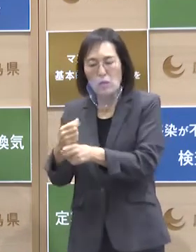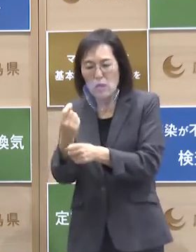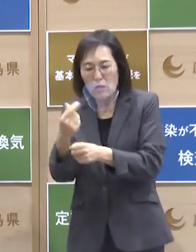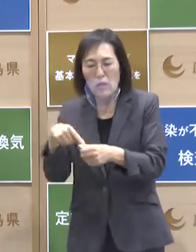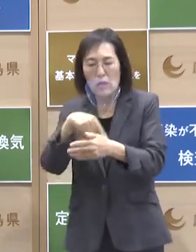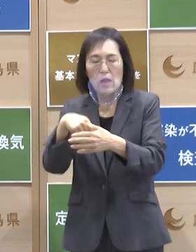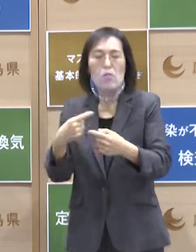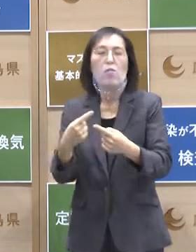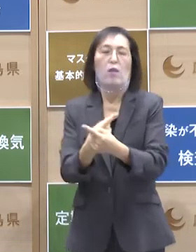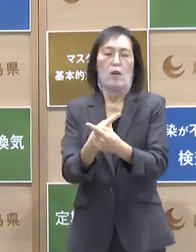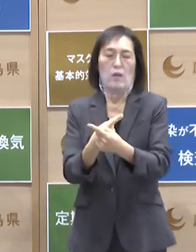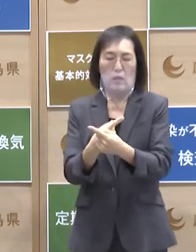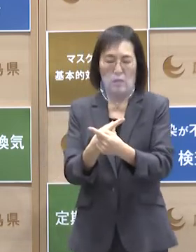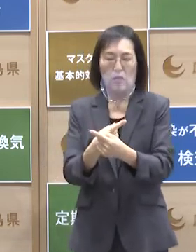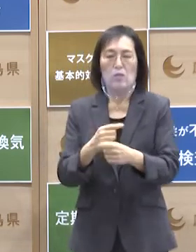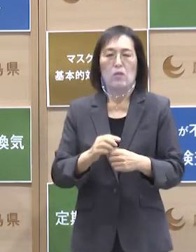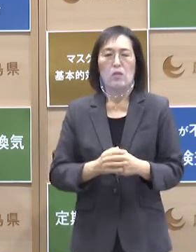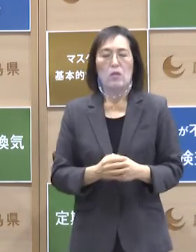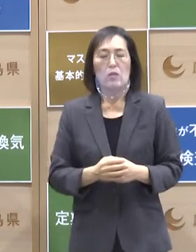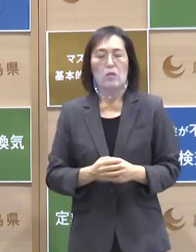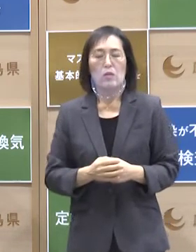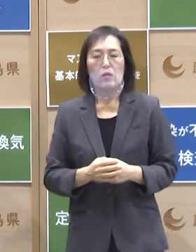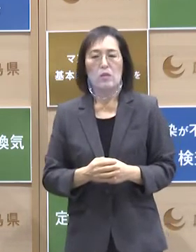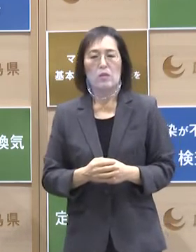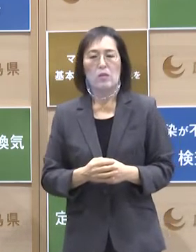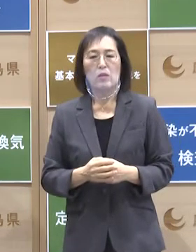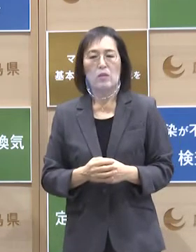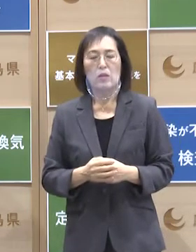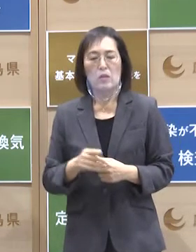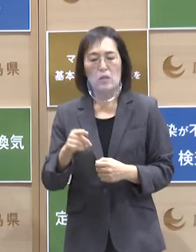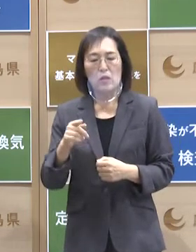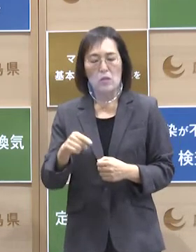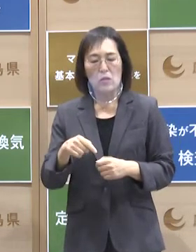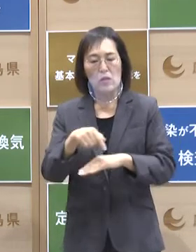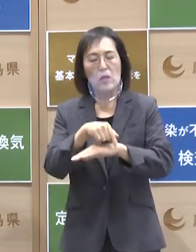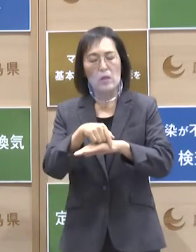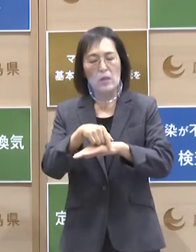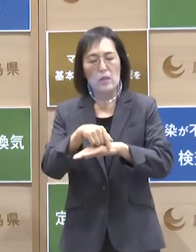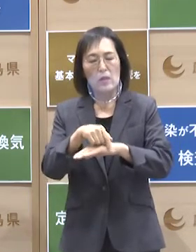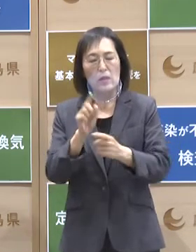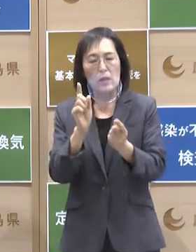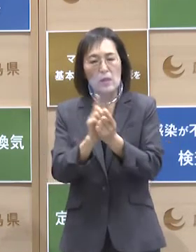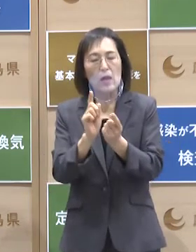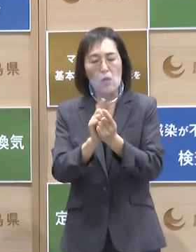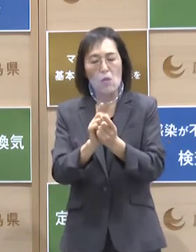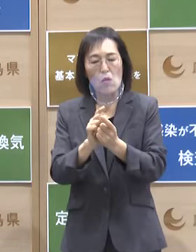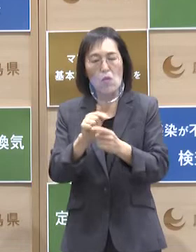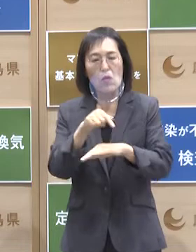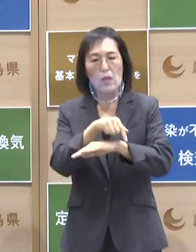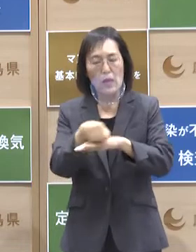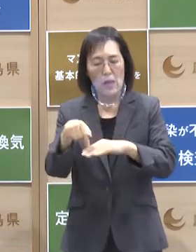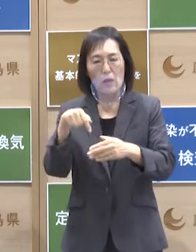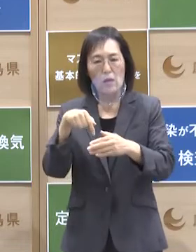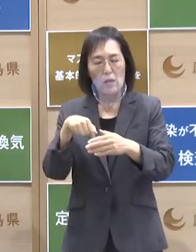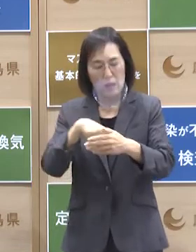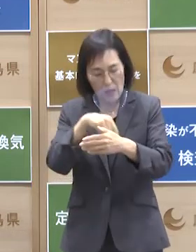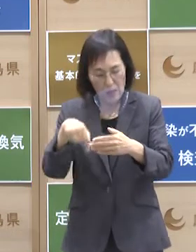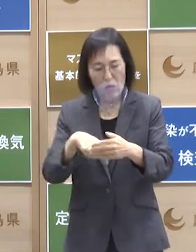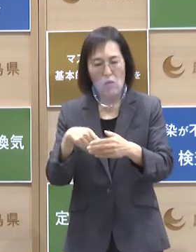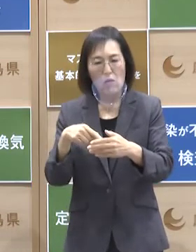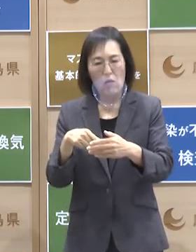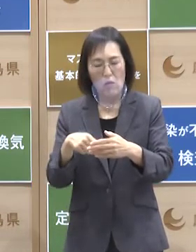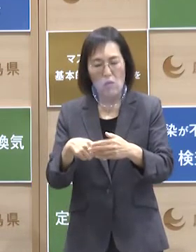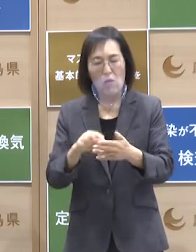それがこう実際ワークするように今後も進んでいく必要があるかなというふうに思っています。